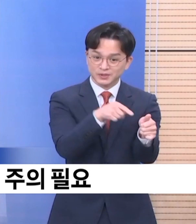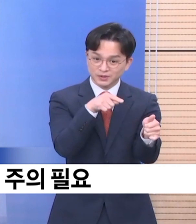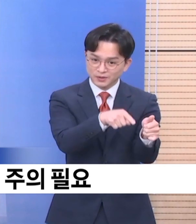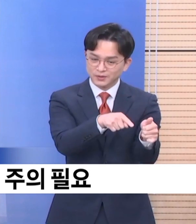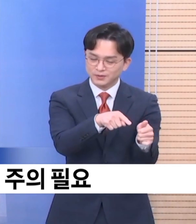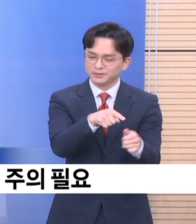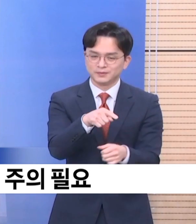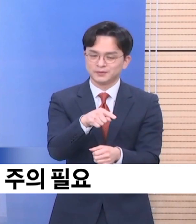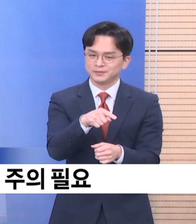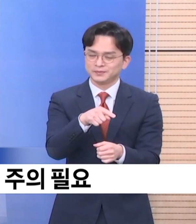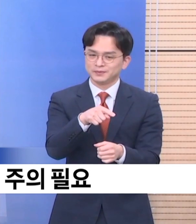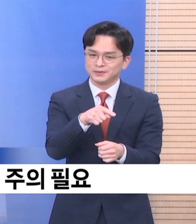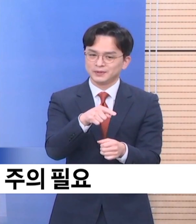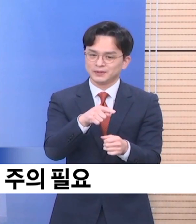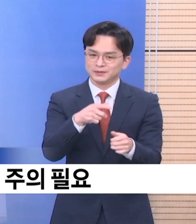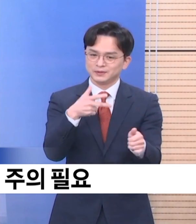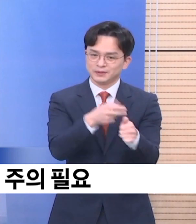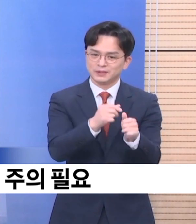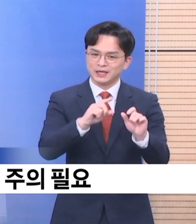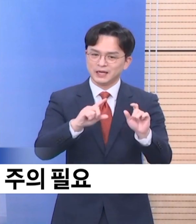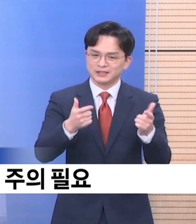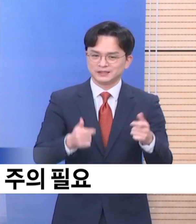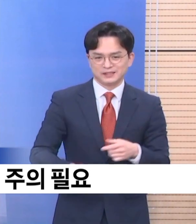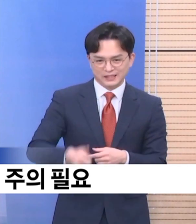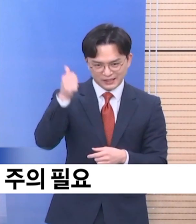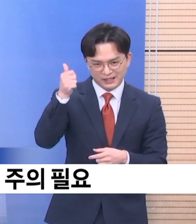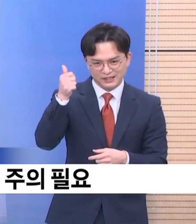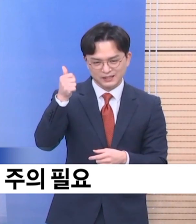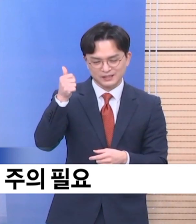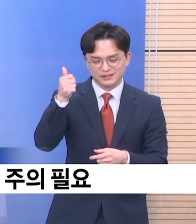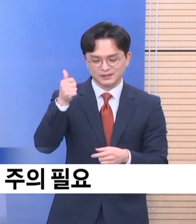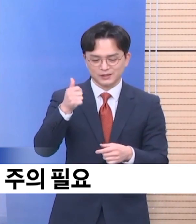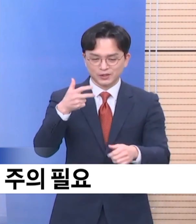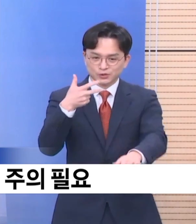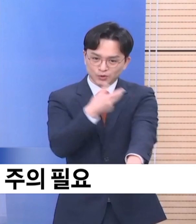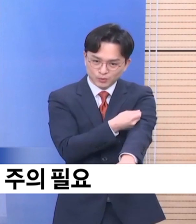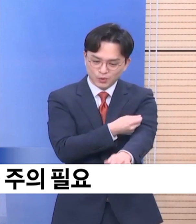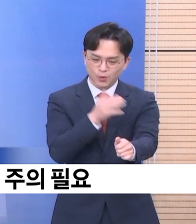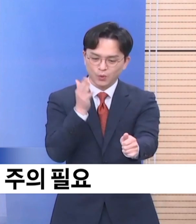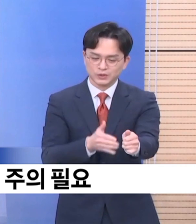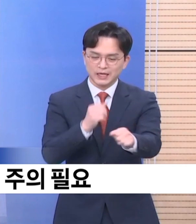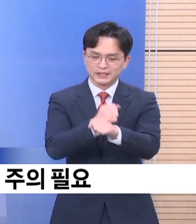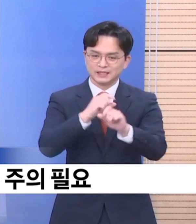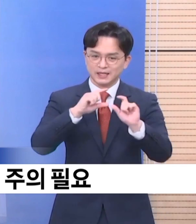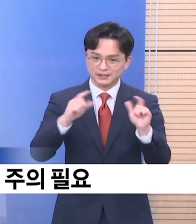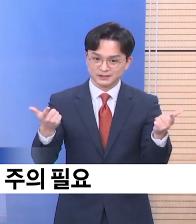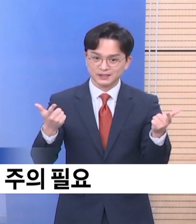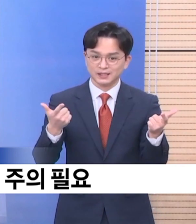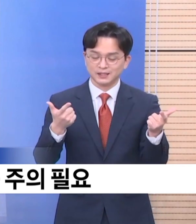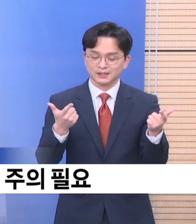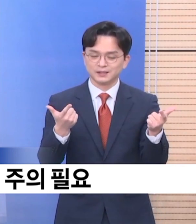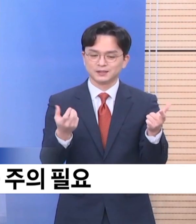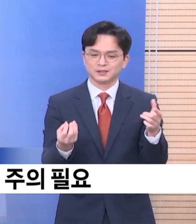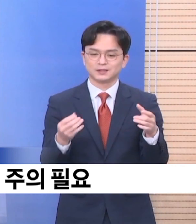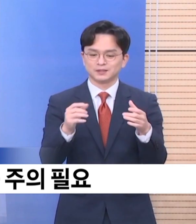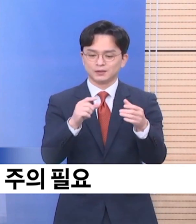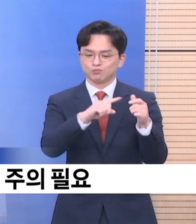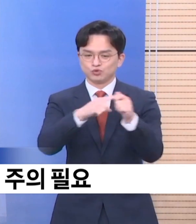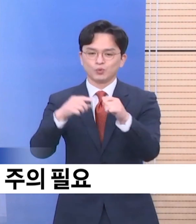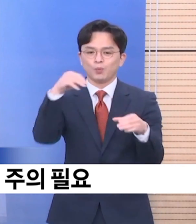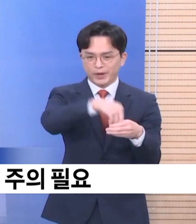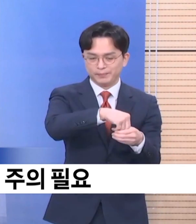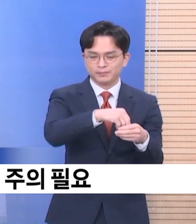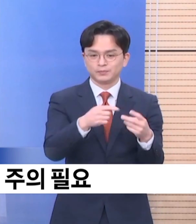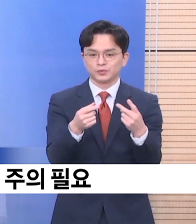기간 중 접종하는 것은 권장되지 않는다 등의 허가 신청 사항이 인정되며